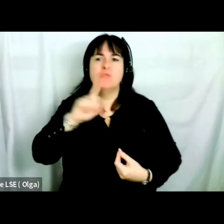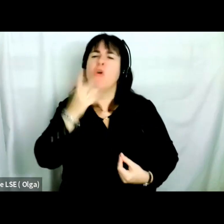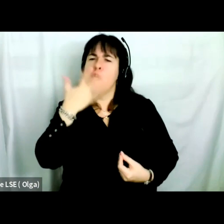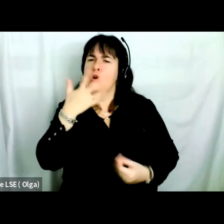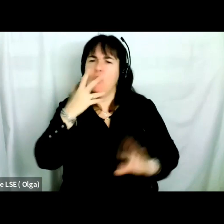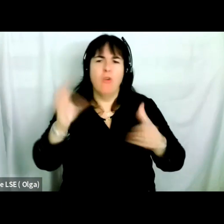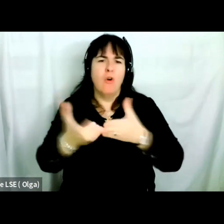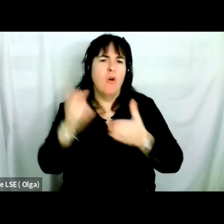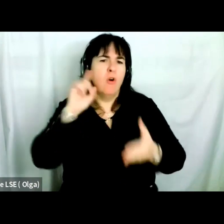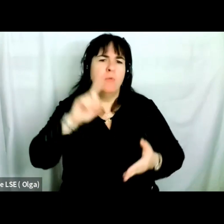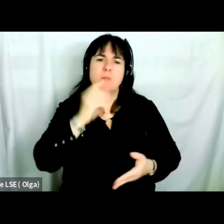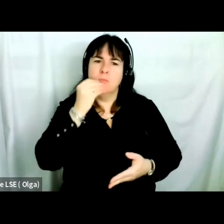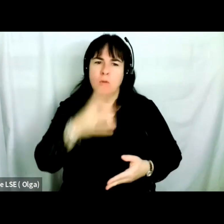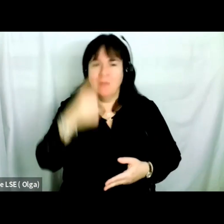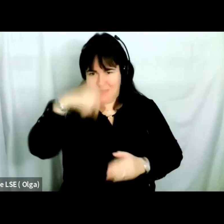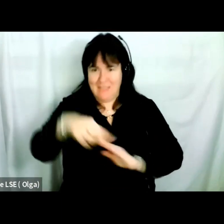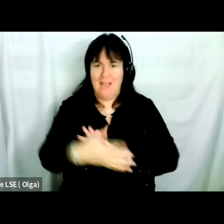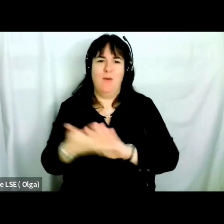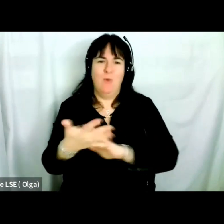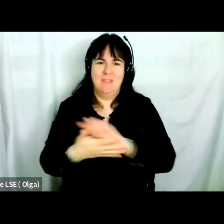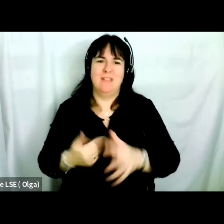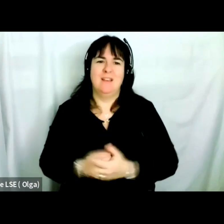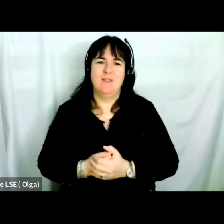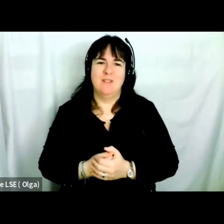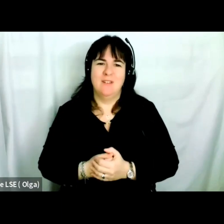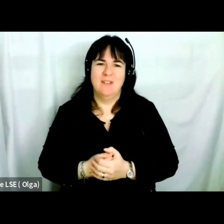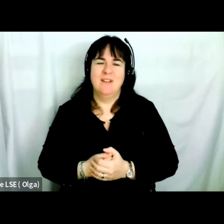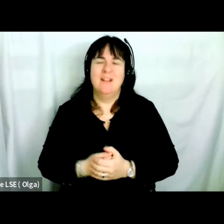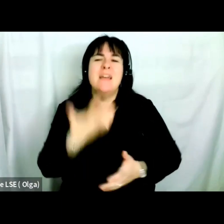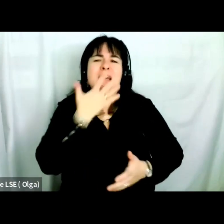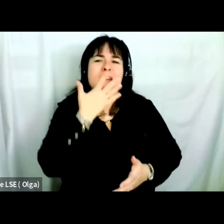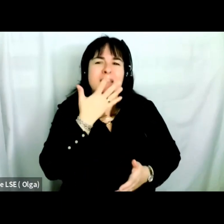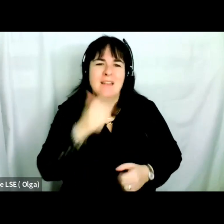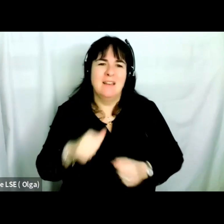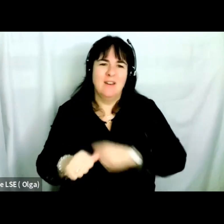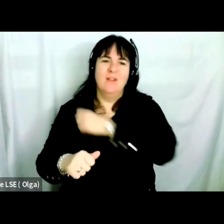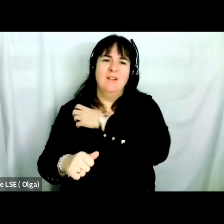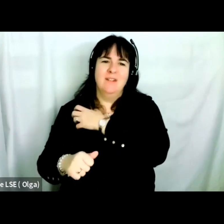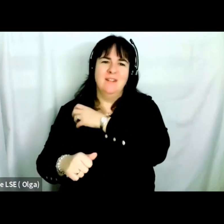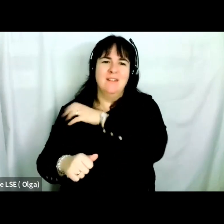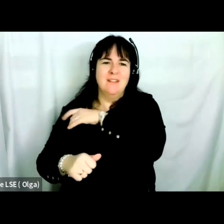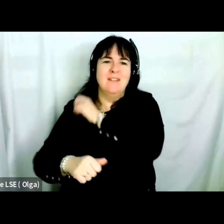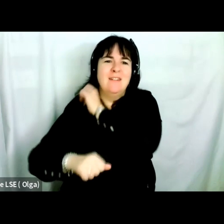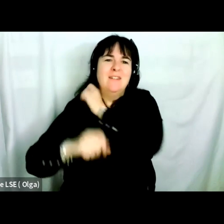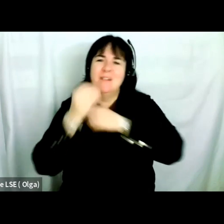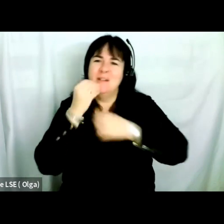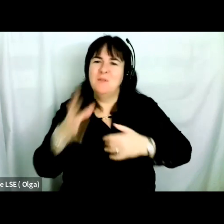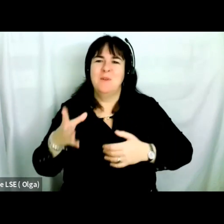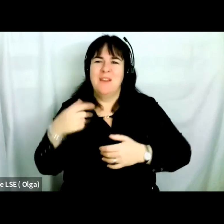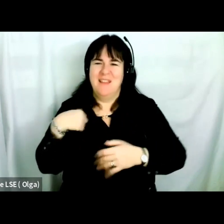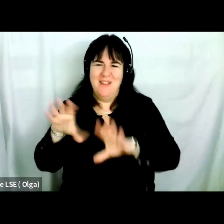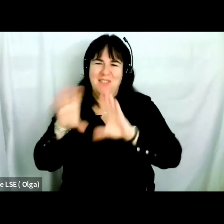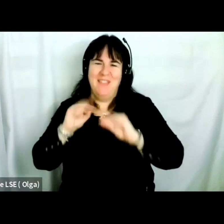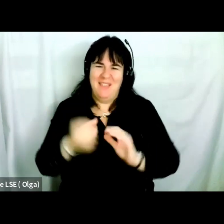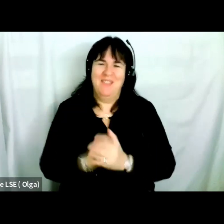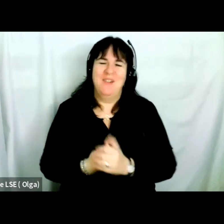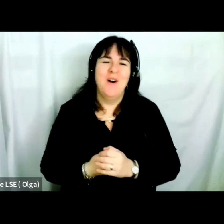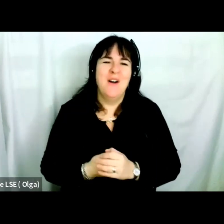profundidad, sé hablar lengua de signos, conozco, comprendo, los intérpretes muy buenos.